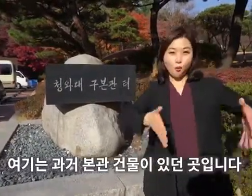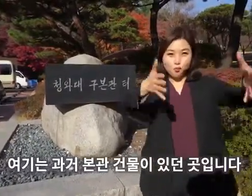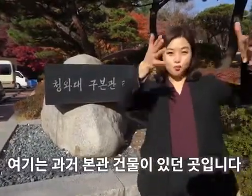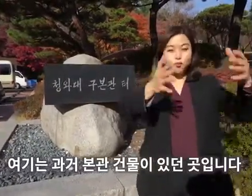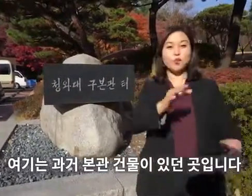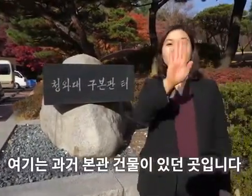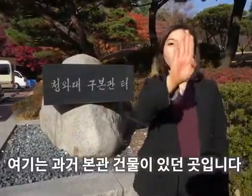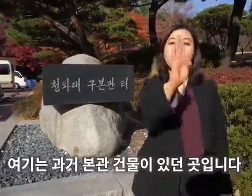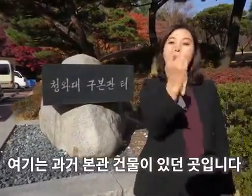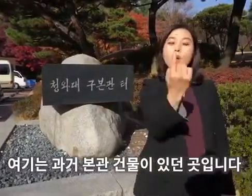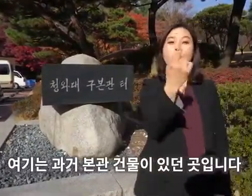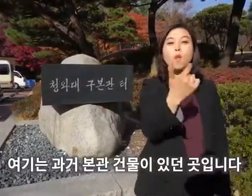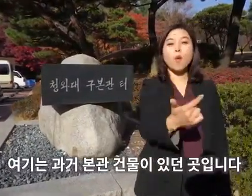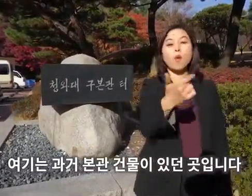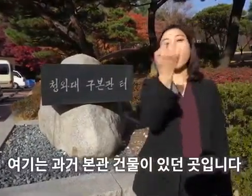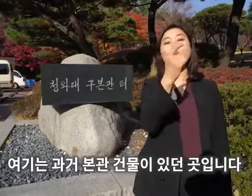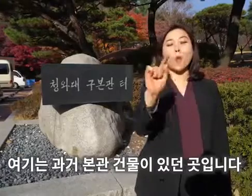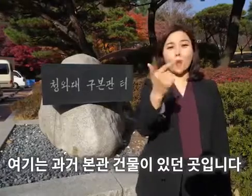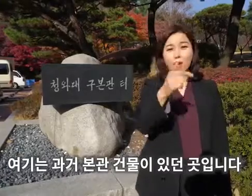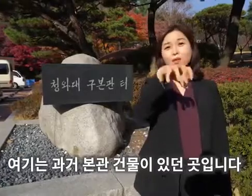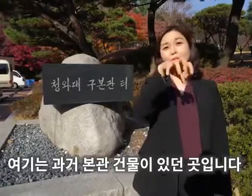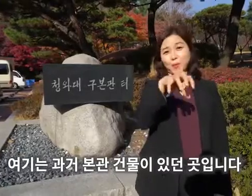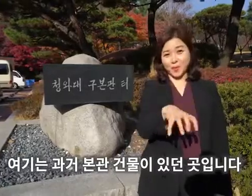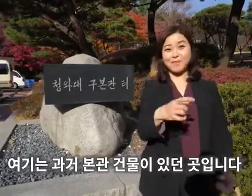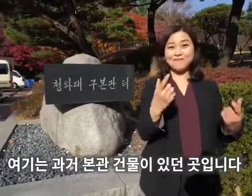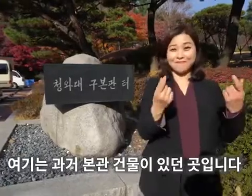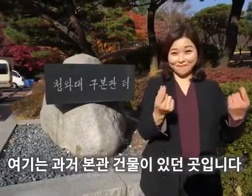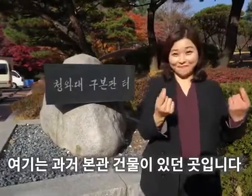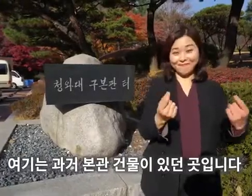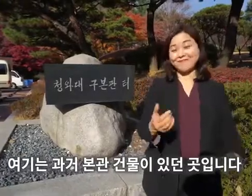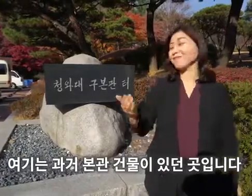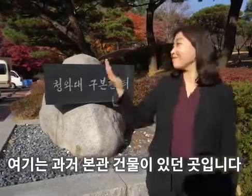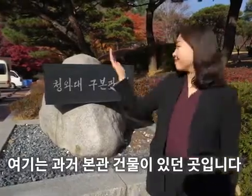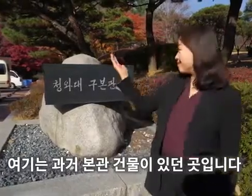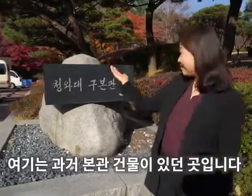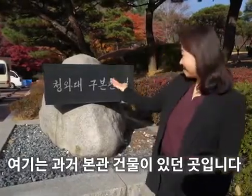여기는 과거 본관 건물이 있던 곳입니다.